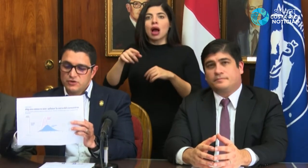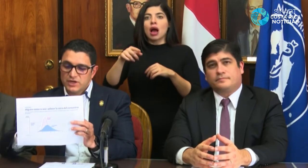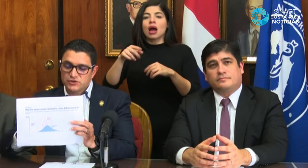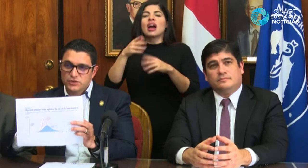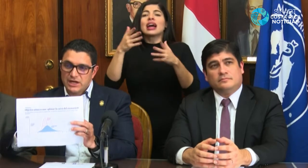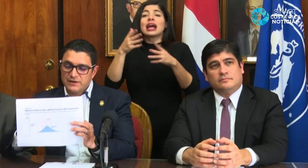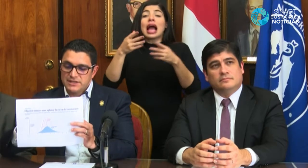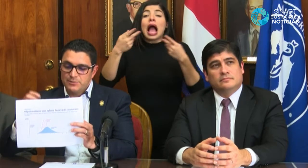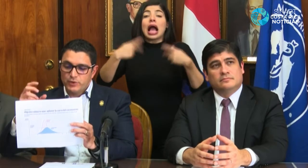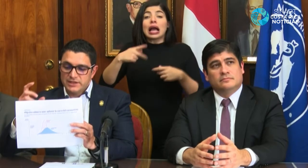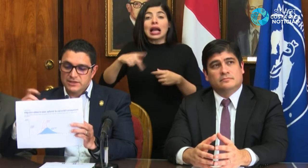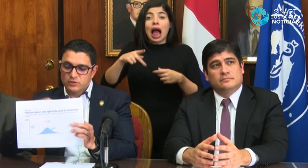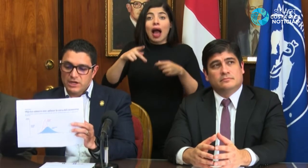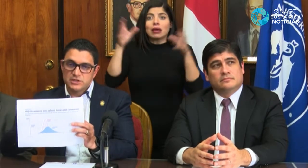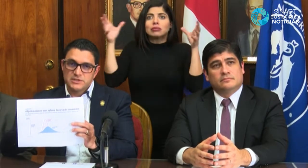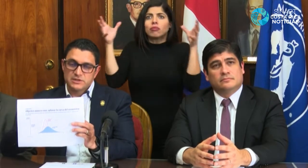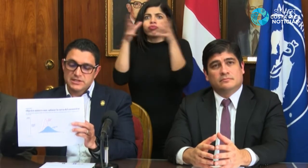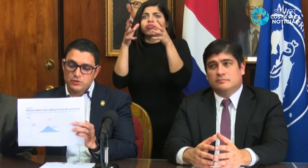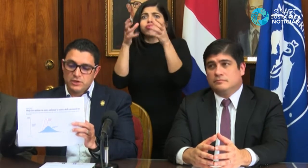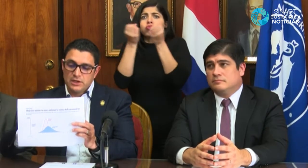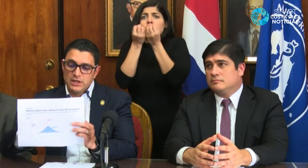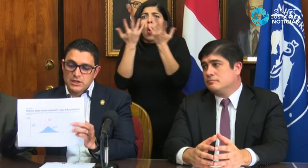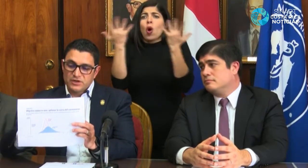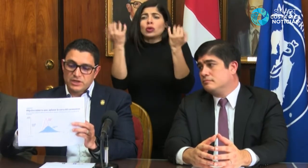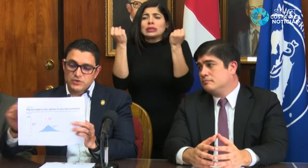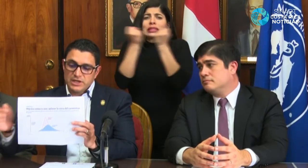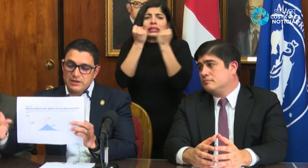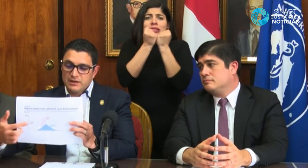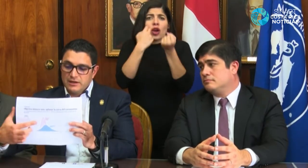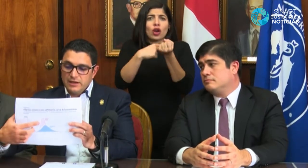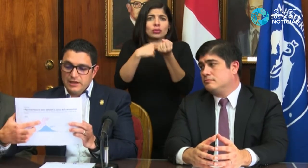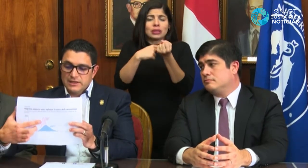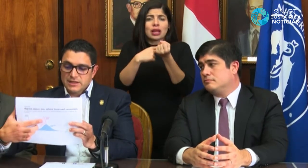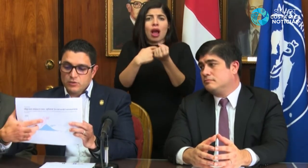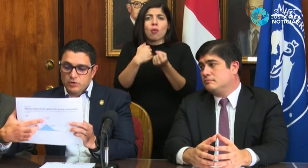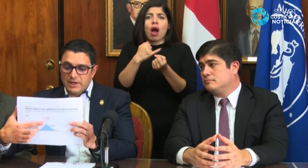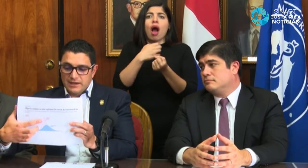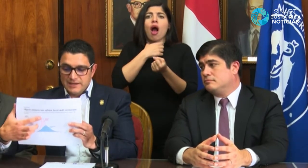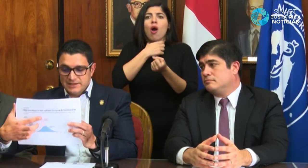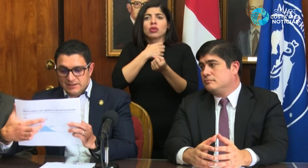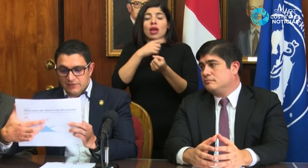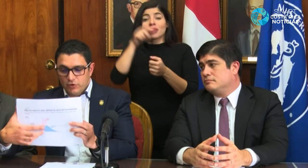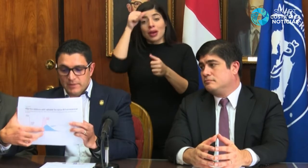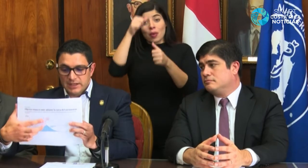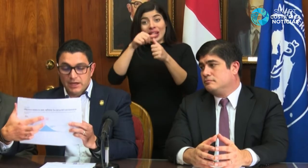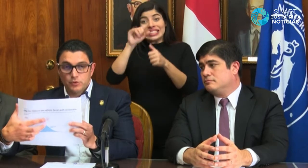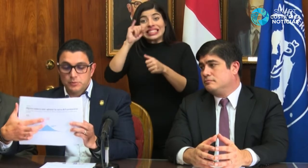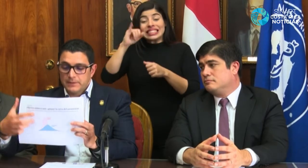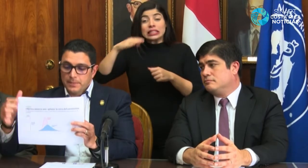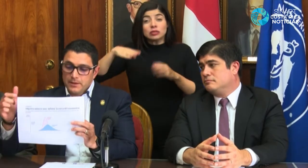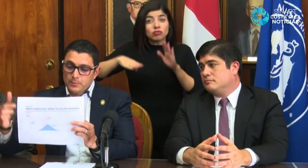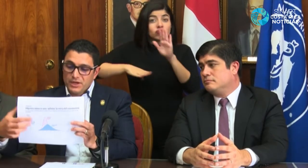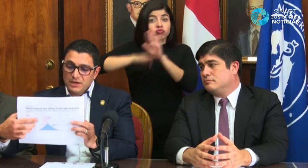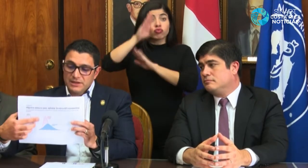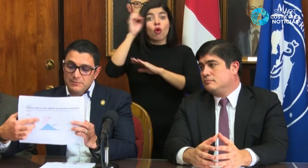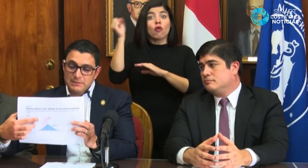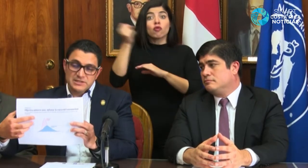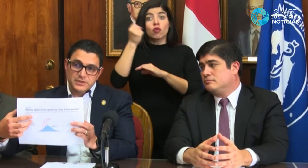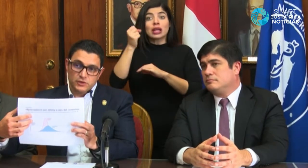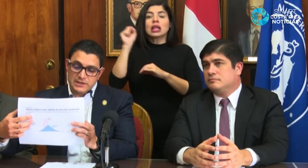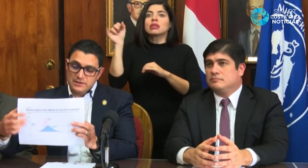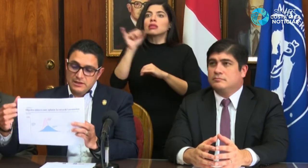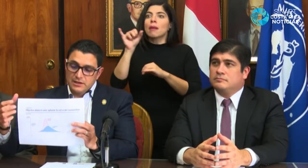concentrar los casos graves y puede saturar los servicios de salud. Recordemos que en esta curva, así de esta forma tan abrupta, pueden haber